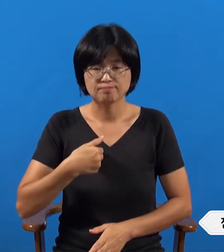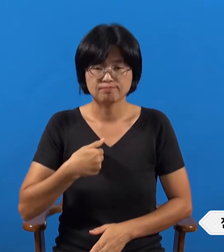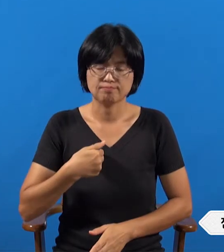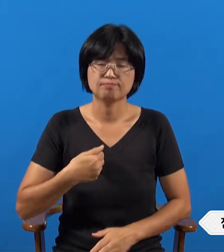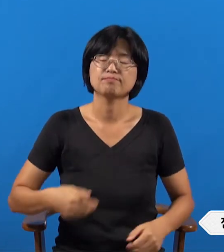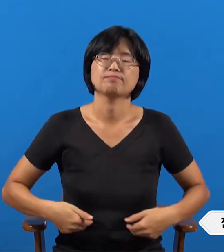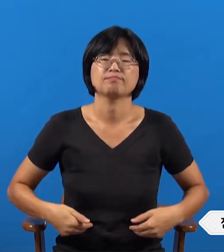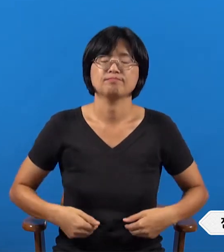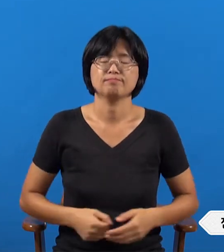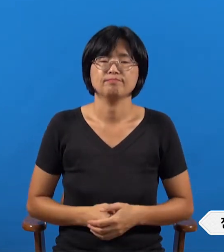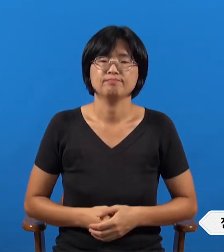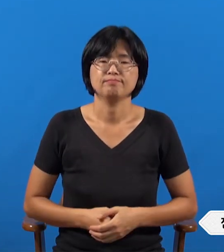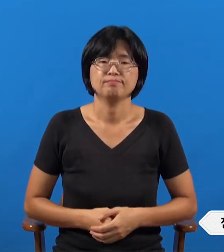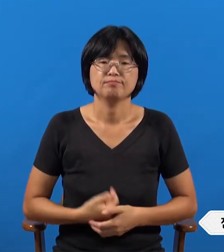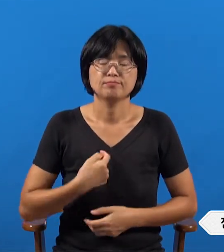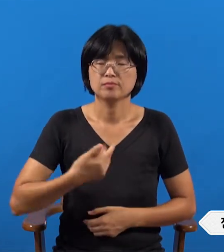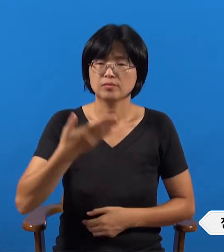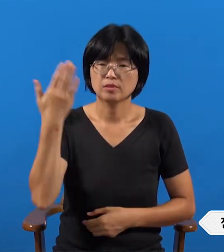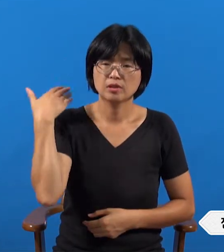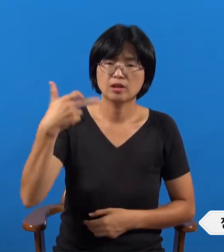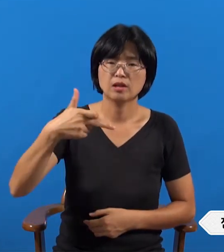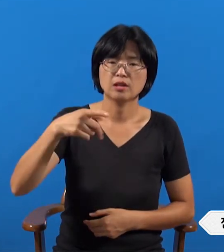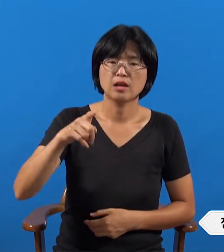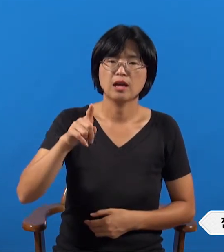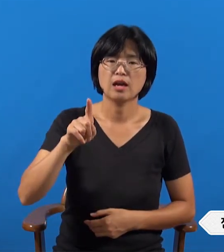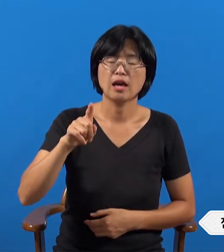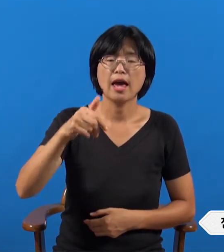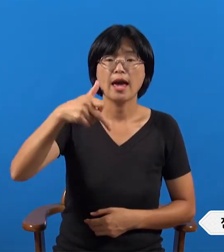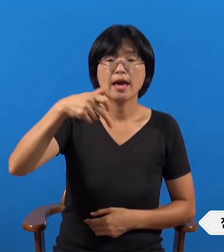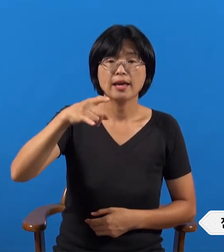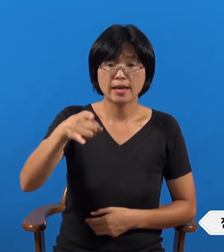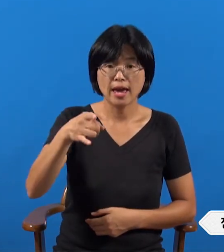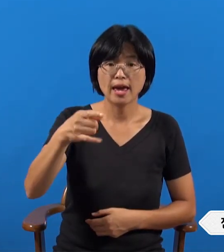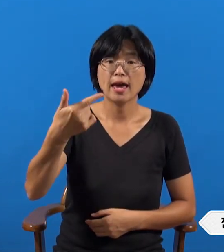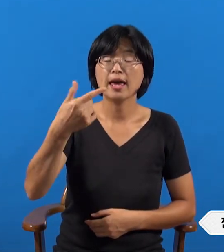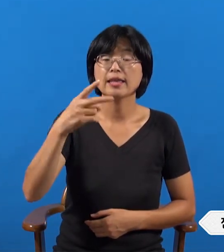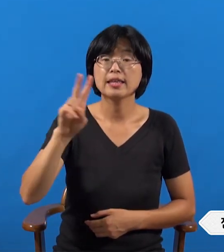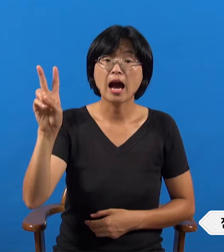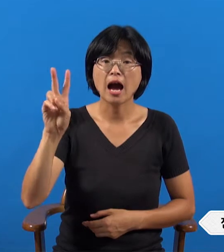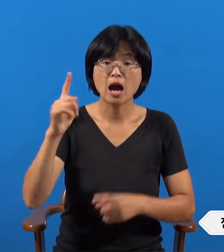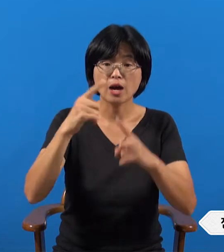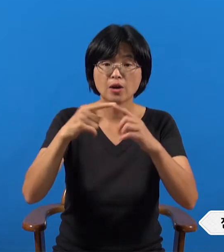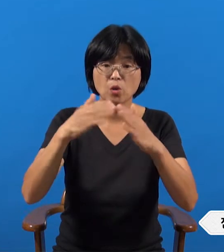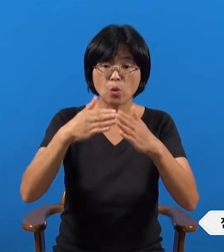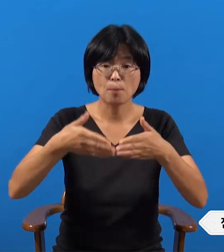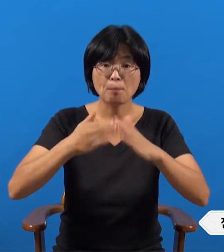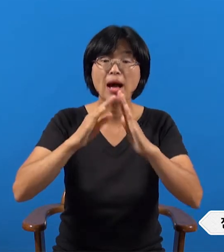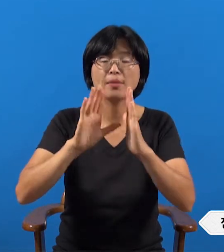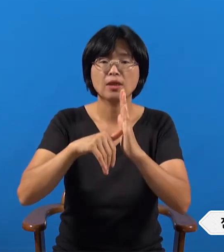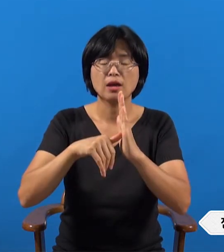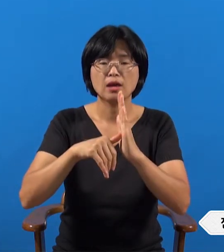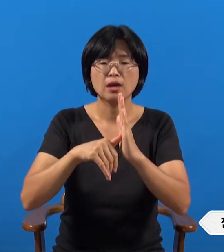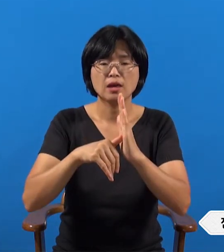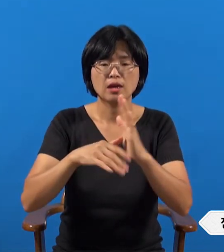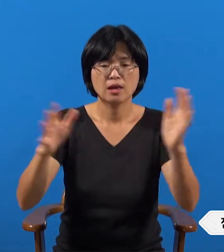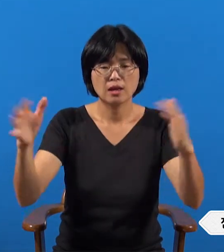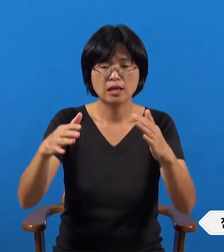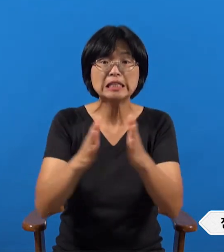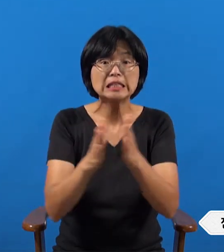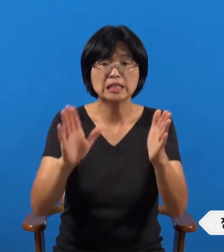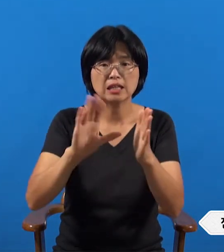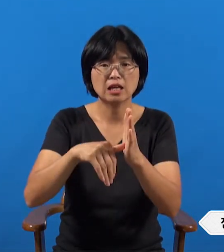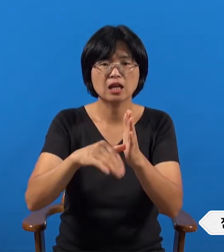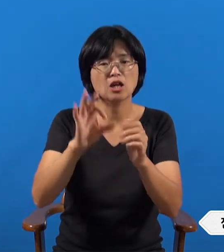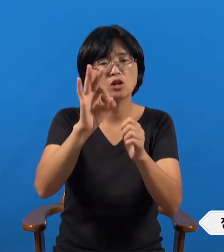질문을 던져봅니다. 전에 케냐에서 교회를 개척할 때 창립 멤버가 10명 정도가